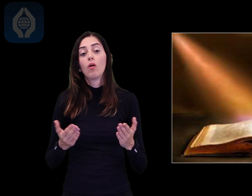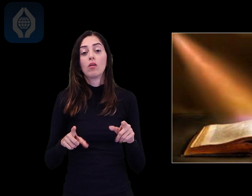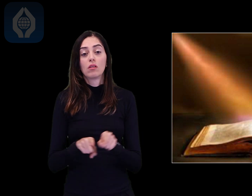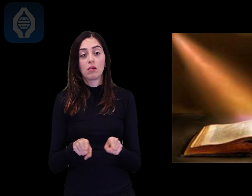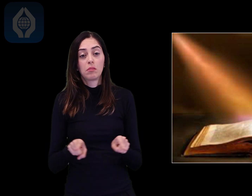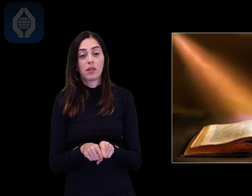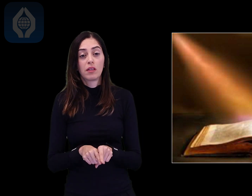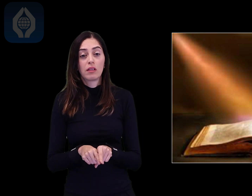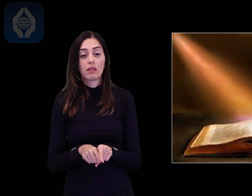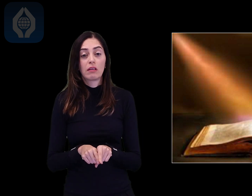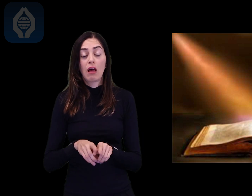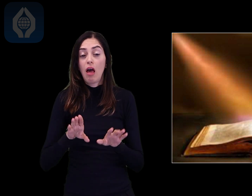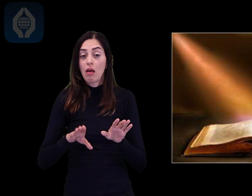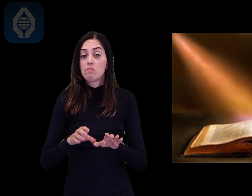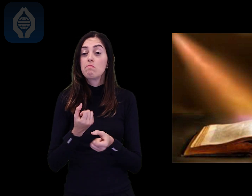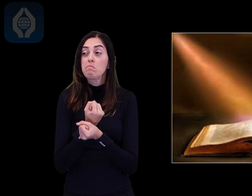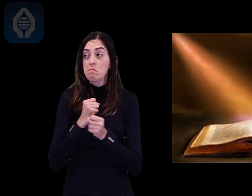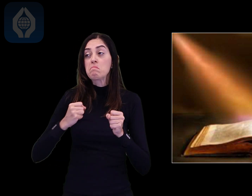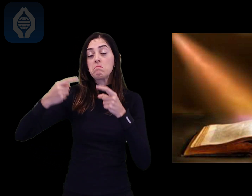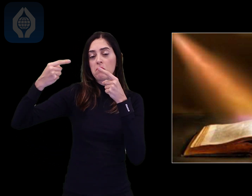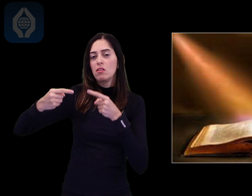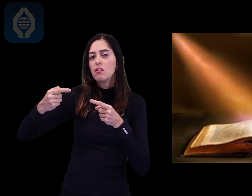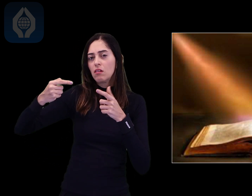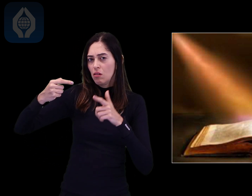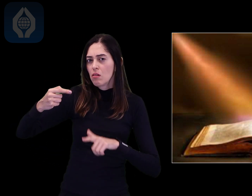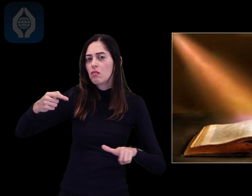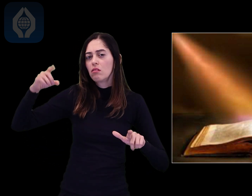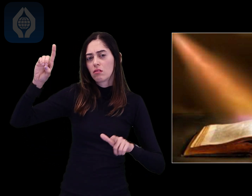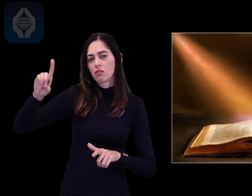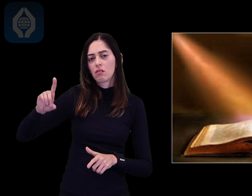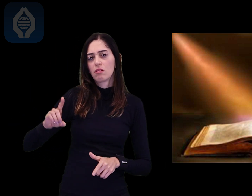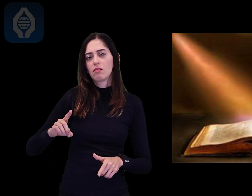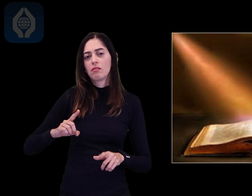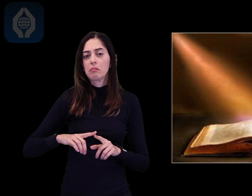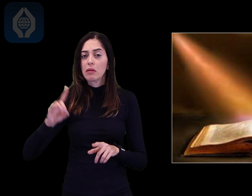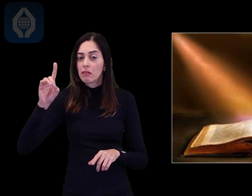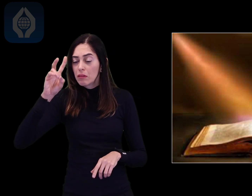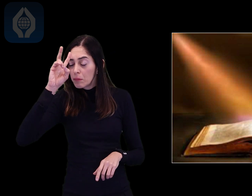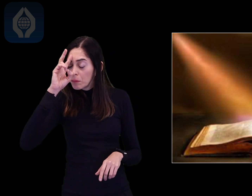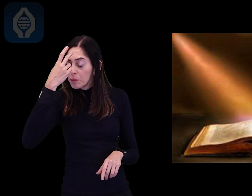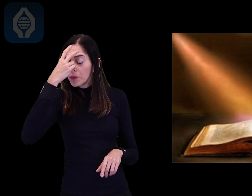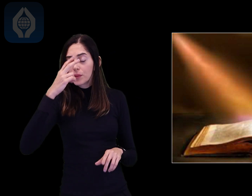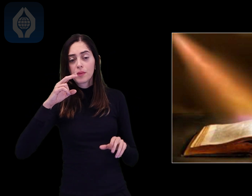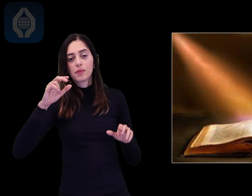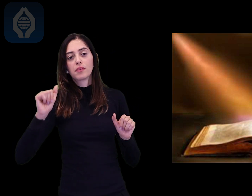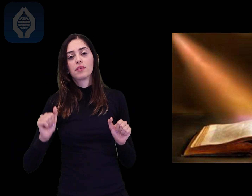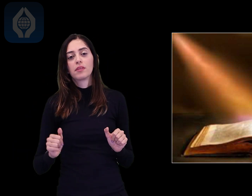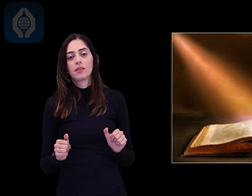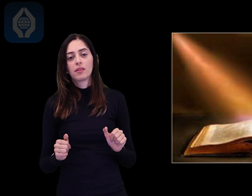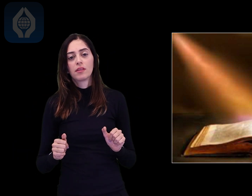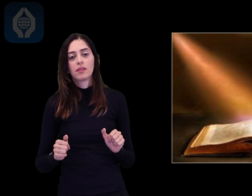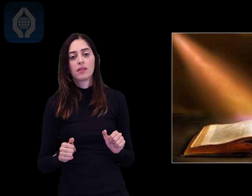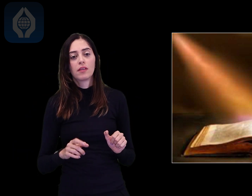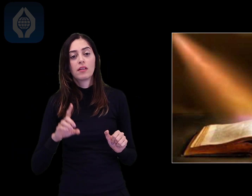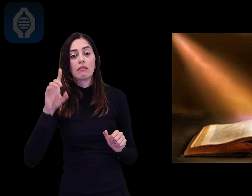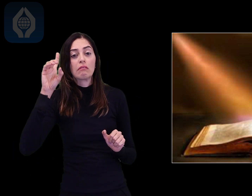estão se rebelando contra Deus. Mas Deus também não mudou. Não se importa com cada indivíduo.